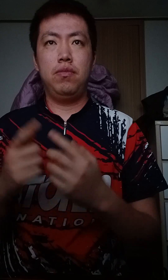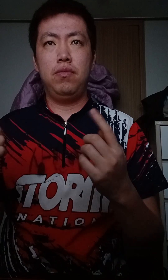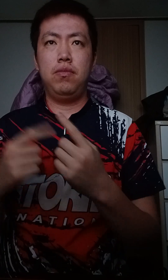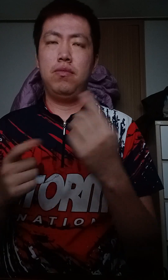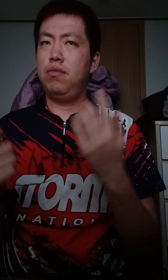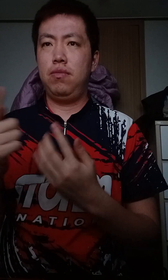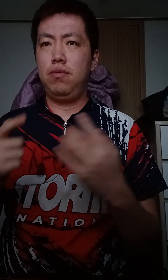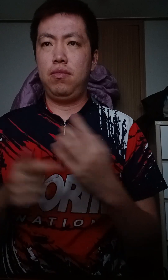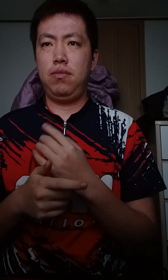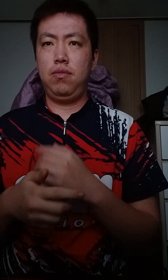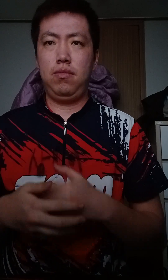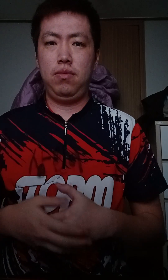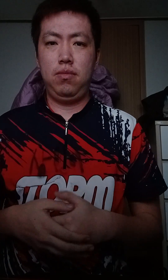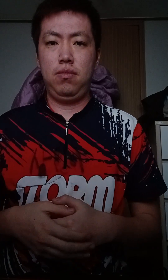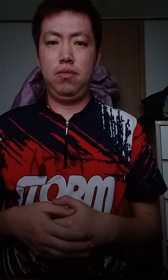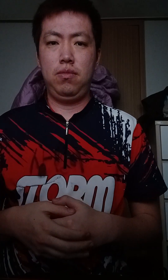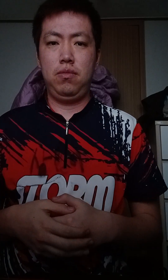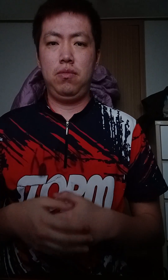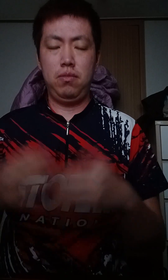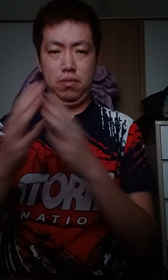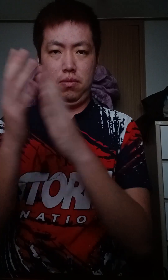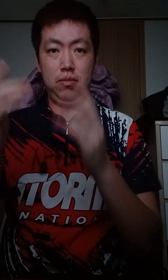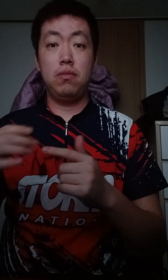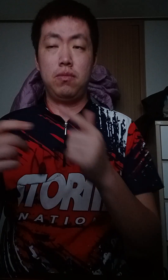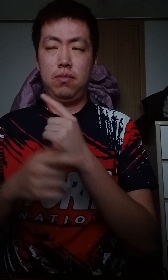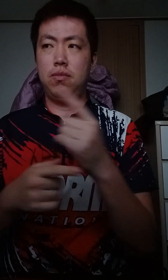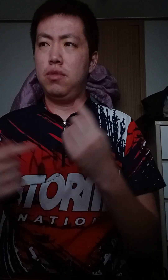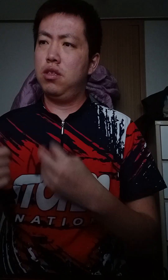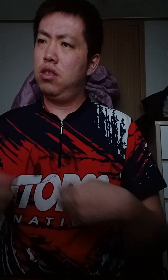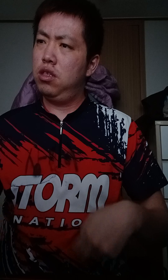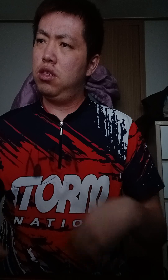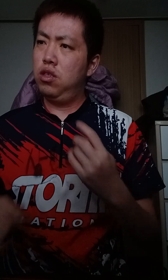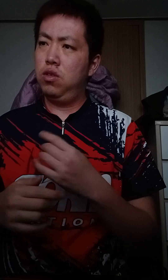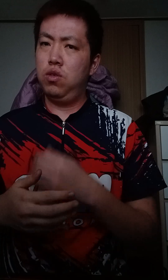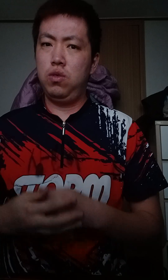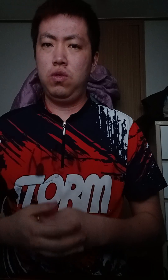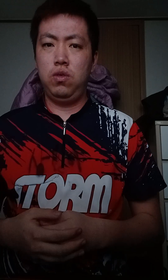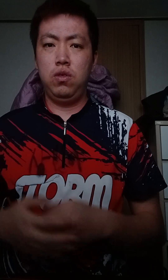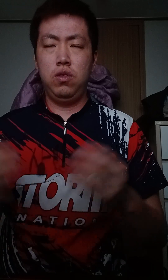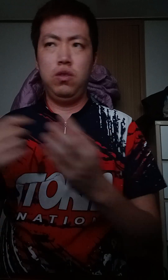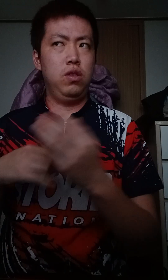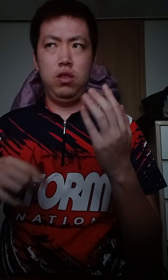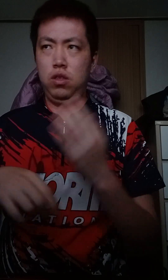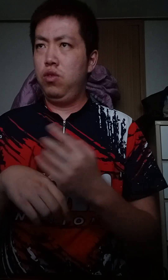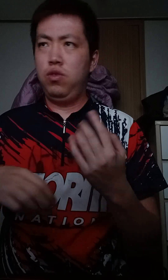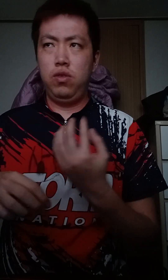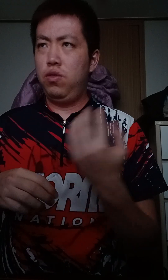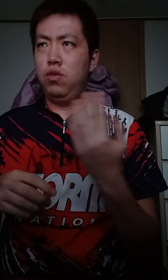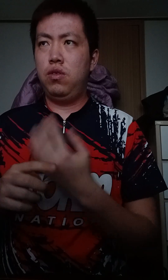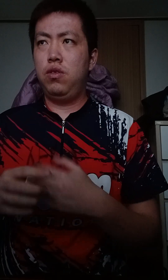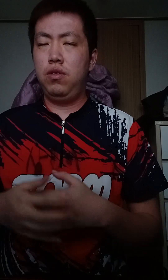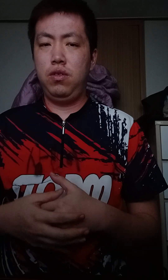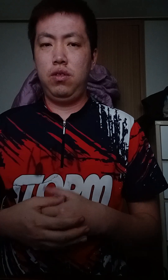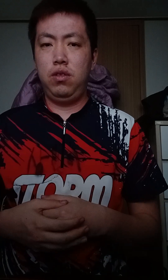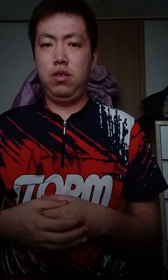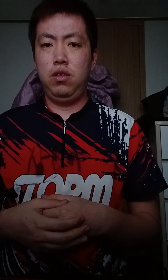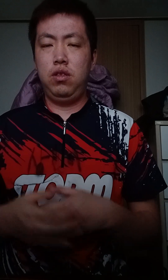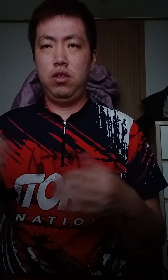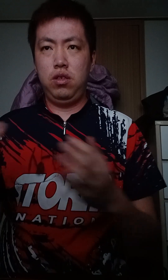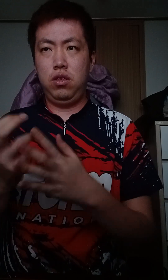크지 않았습니다. 2명이 가벼운 찰과상을 입은 것을 제외하고는 별다른 상처가 없었습니다. 사고로 놀랬던